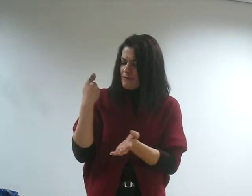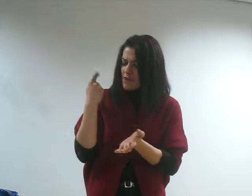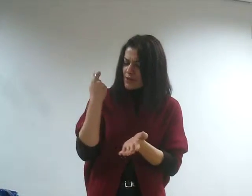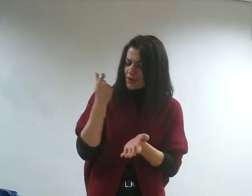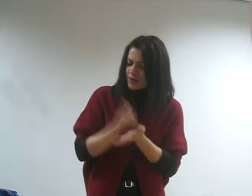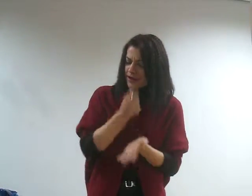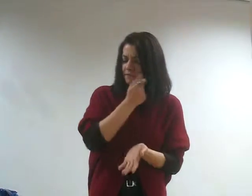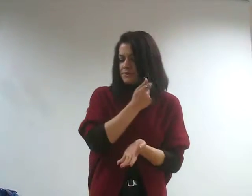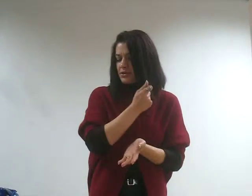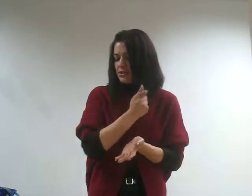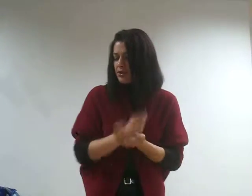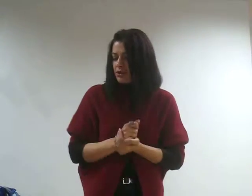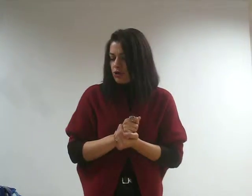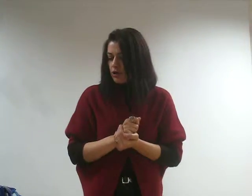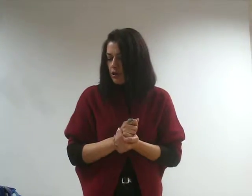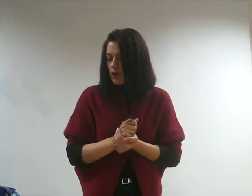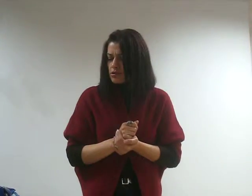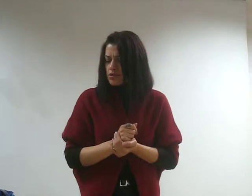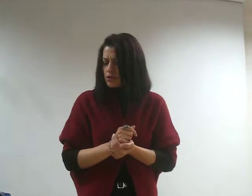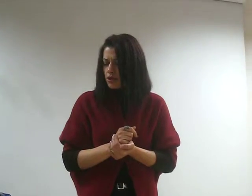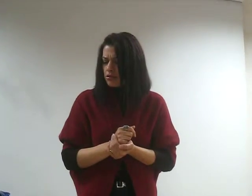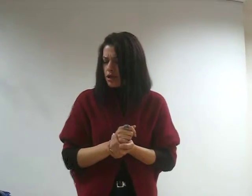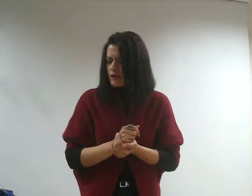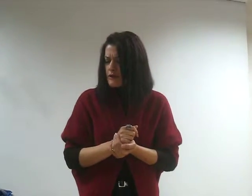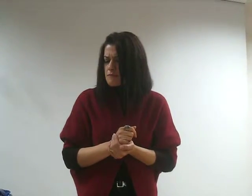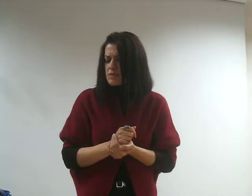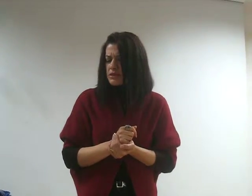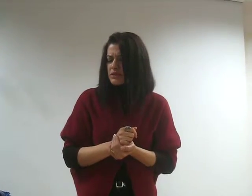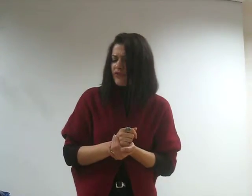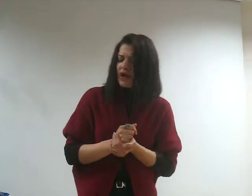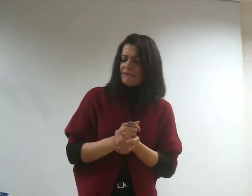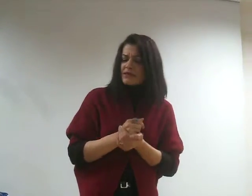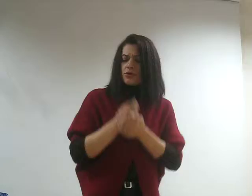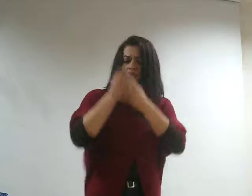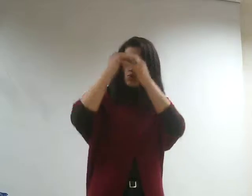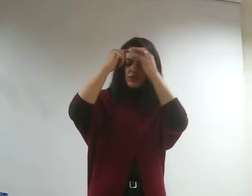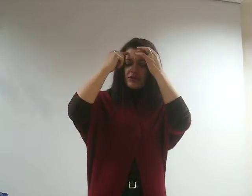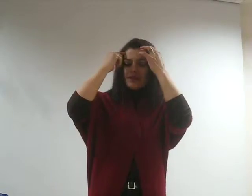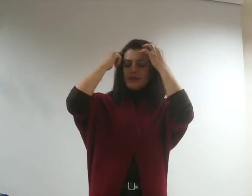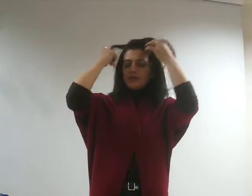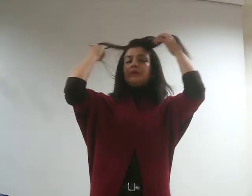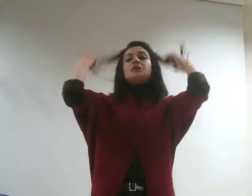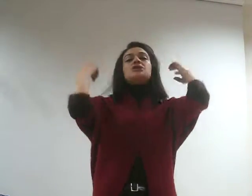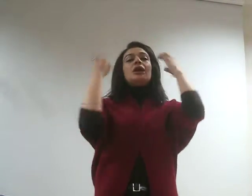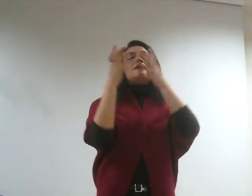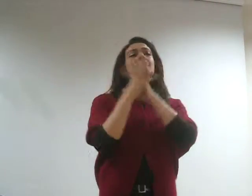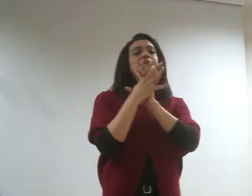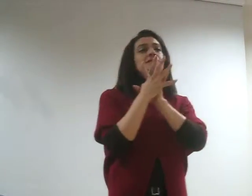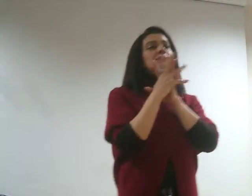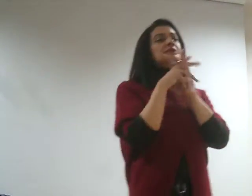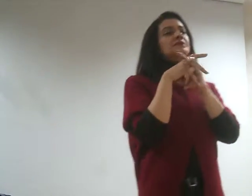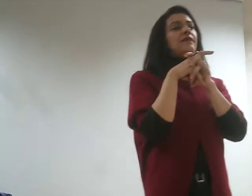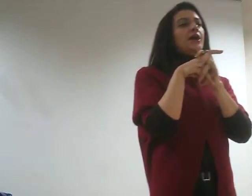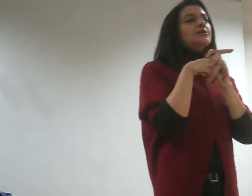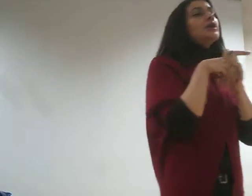ödemeyi yaptık. Ondan sonra neyimiz var? Mesela yüzde diye bir işaretimiz var.